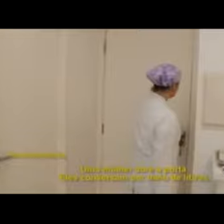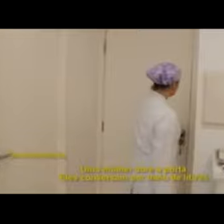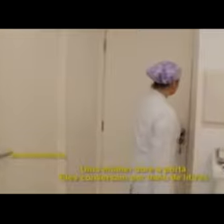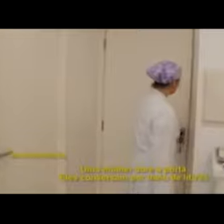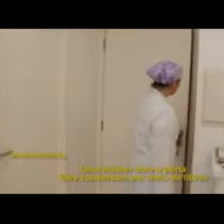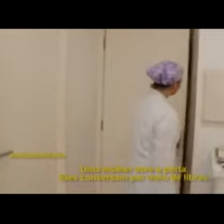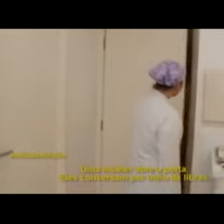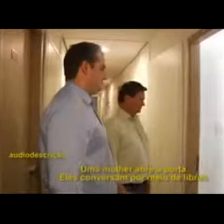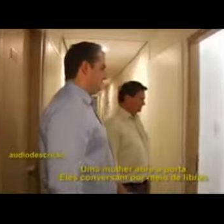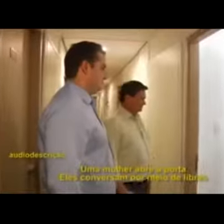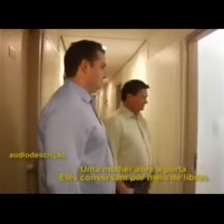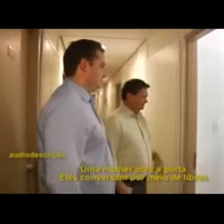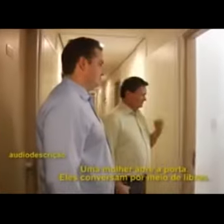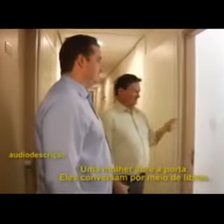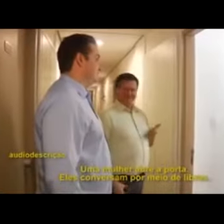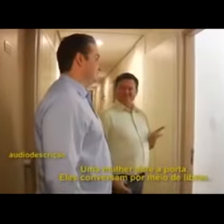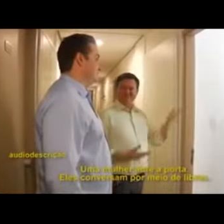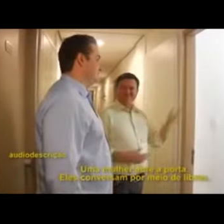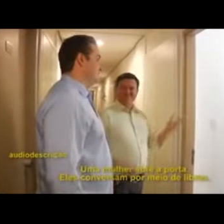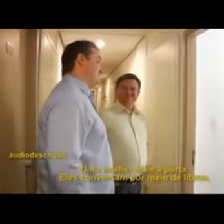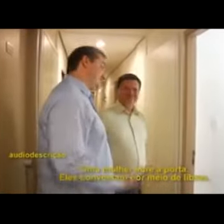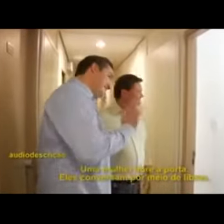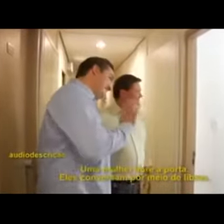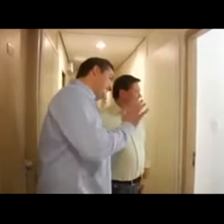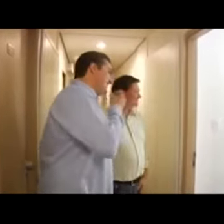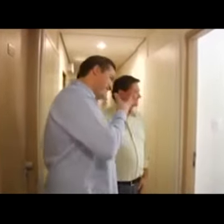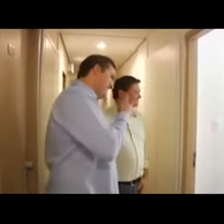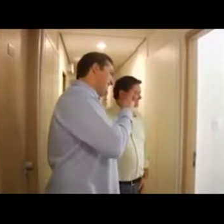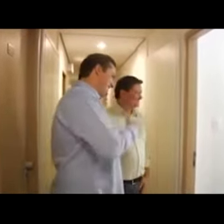Uma mulher abre a porta, eles conversam por meio de libras.